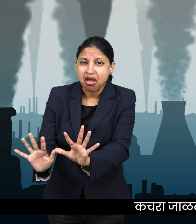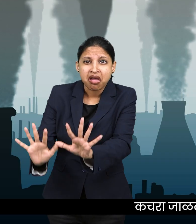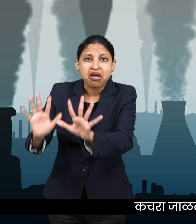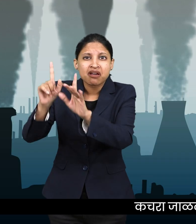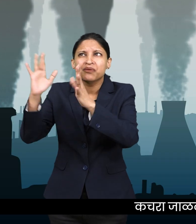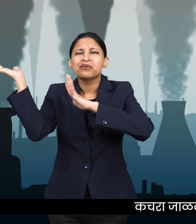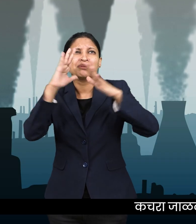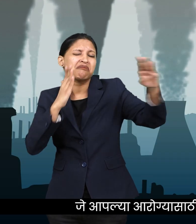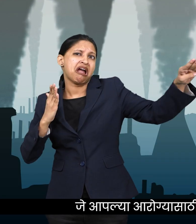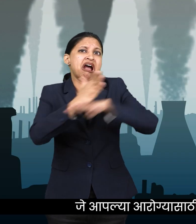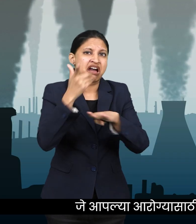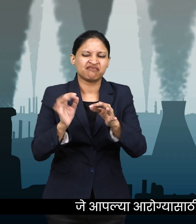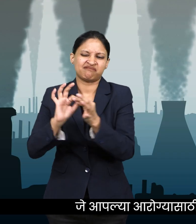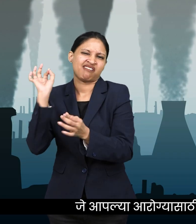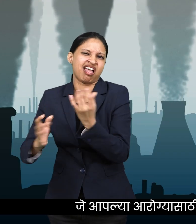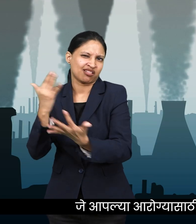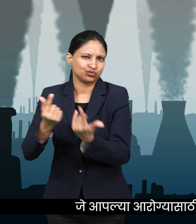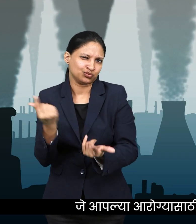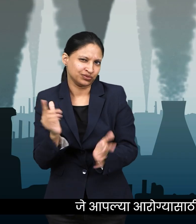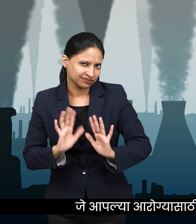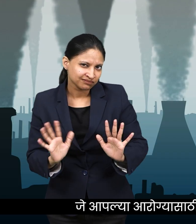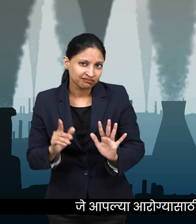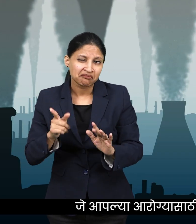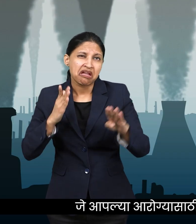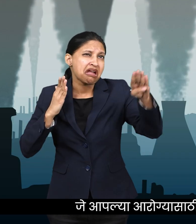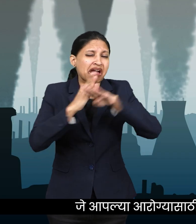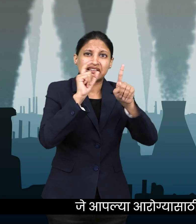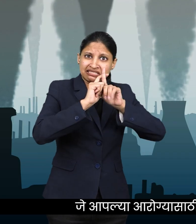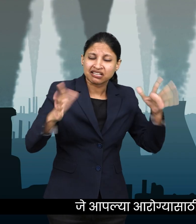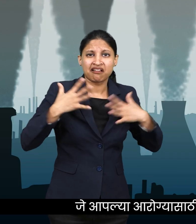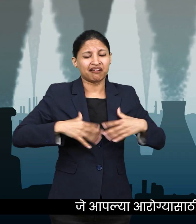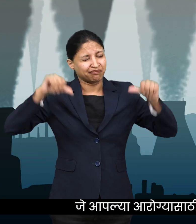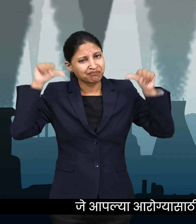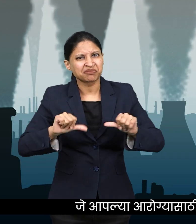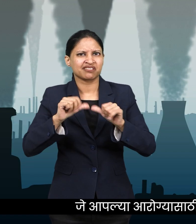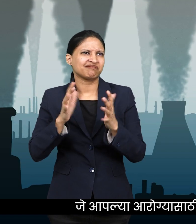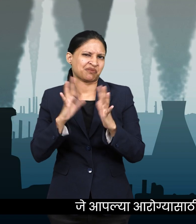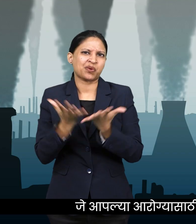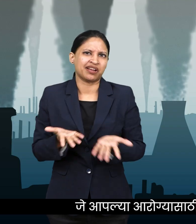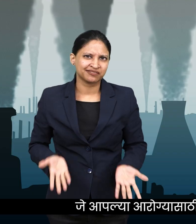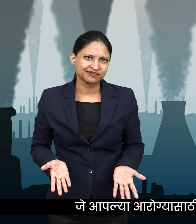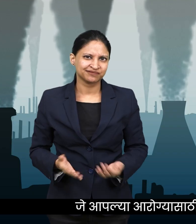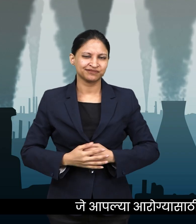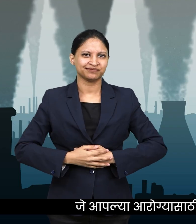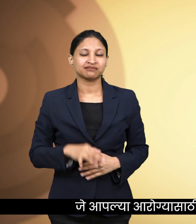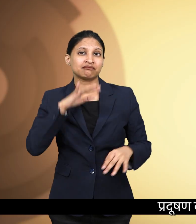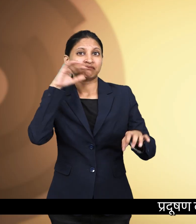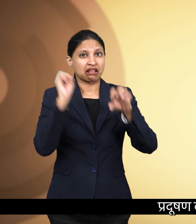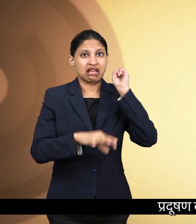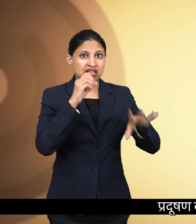प्रदूषण होते, जे आपल्या आरोग्यासाठी आणि पृथ्वीसाठी धोकादायक आहे. प्रदूषण